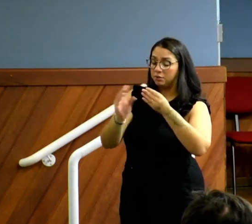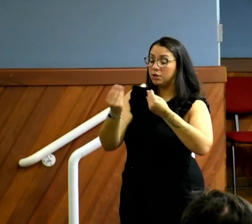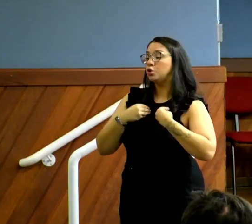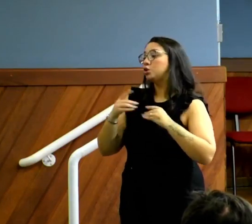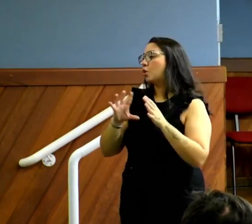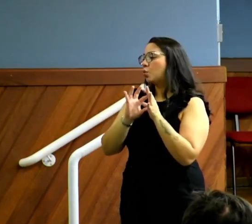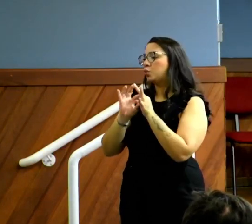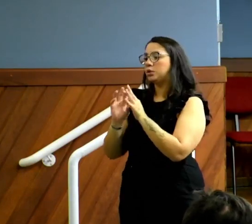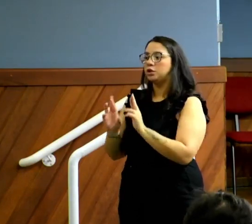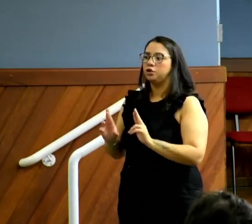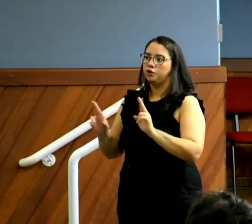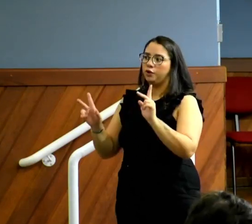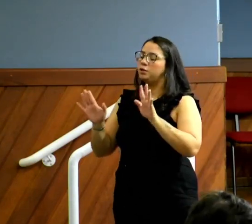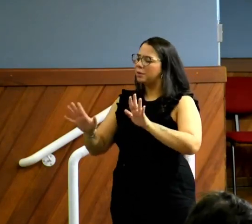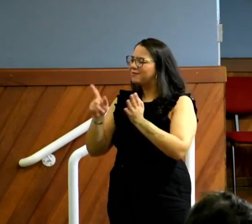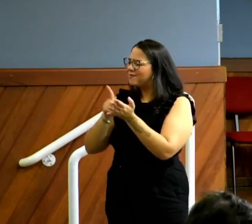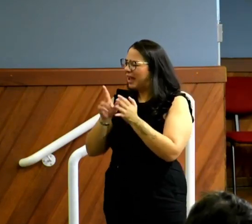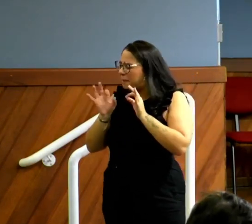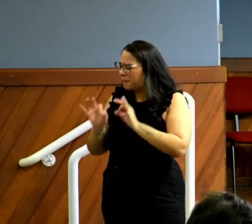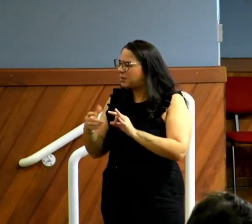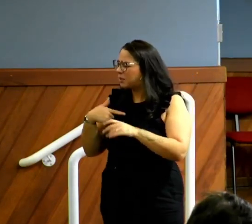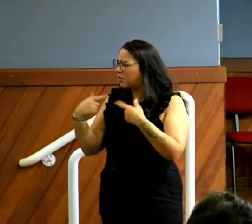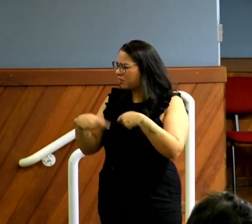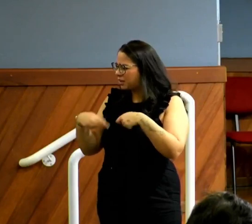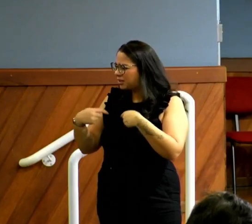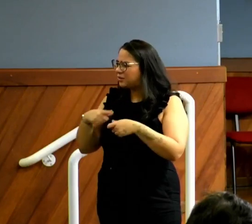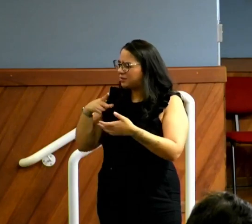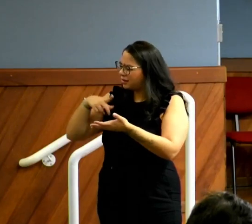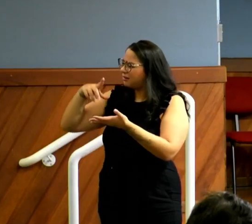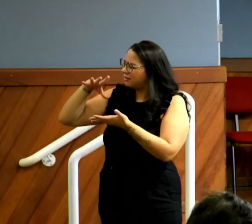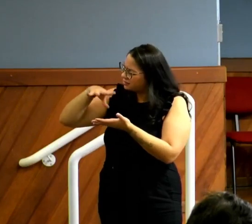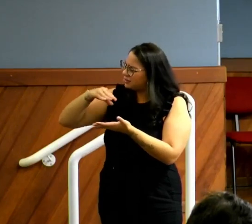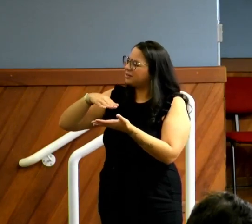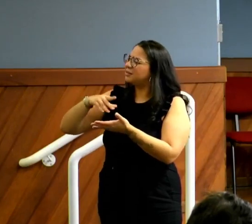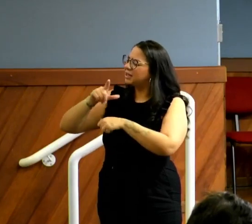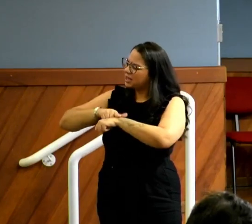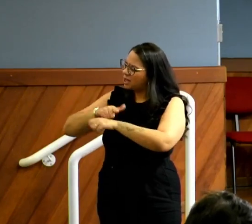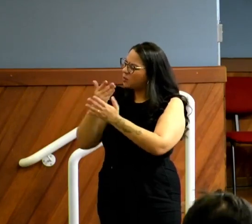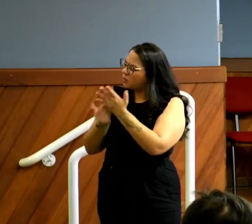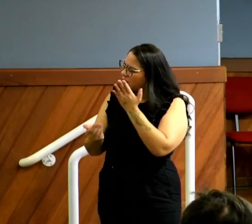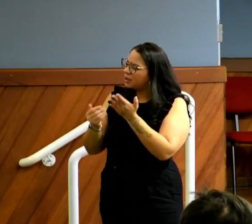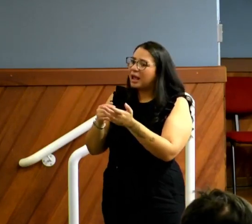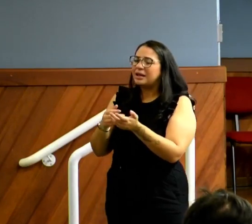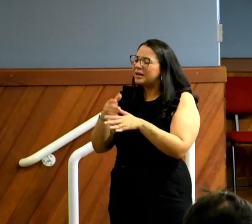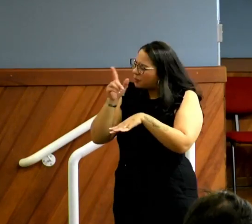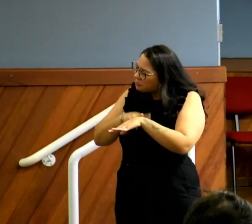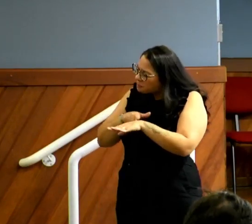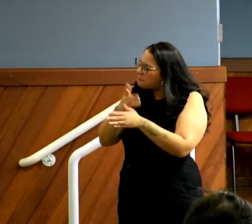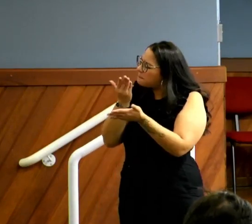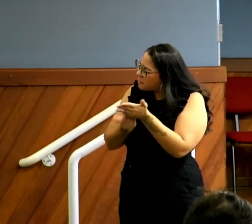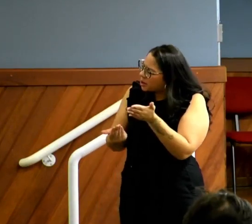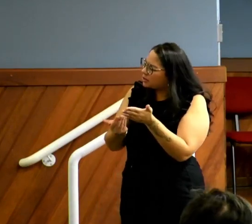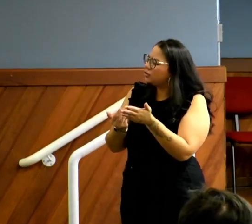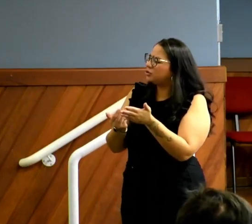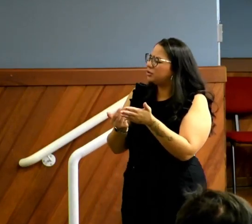contexto diferente. Mas, de verdade, eu preciso submeter aquele item ou gastar um tempo, eu vou usar esse termo, gastar. Gastar,